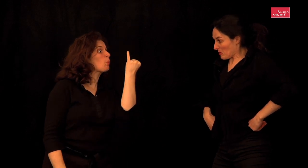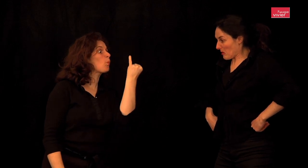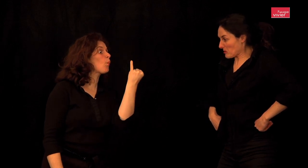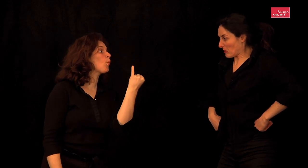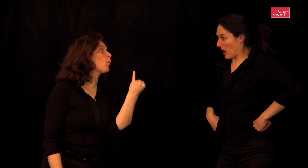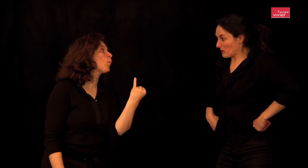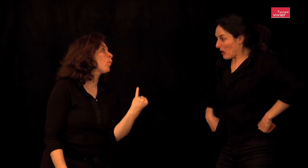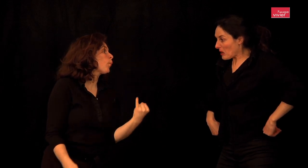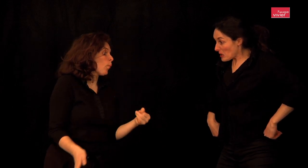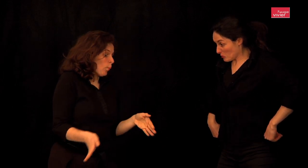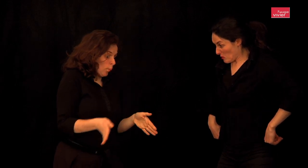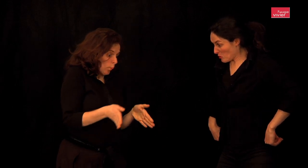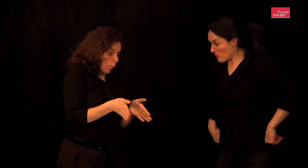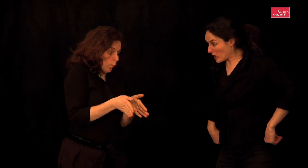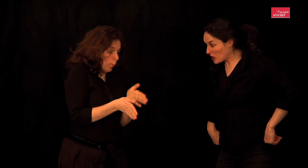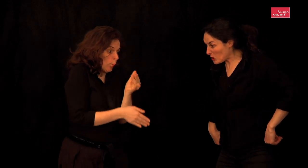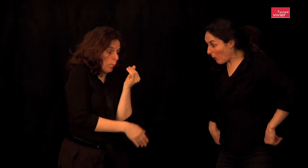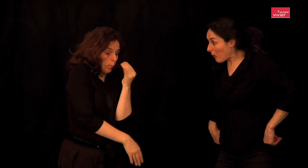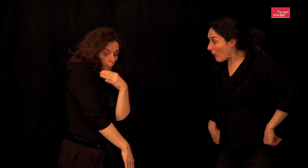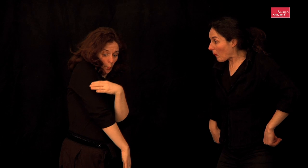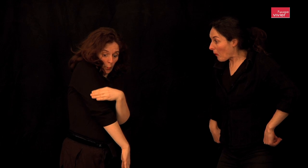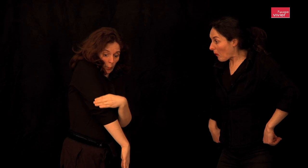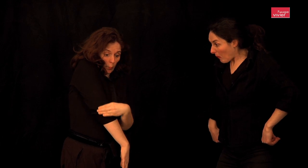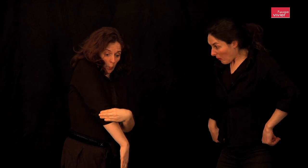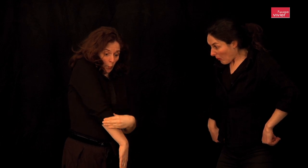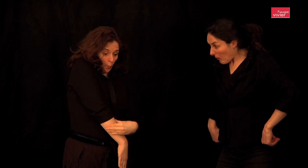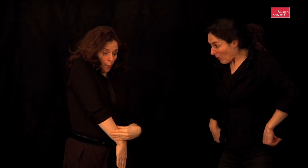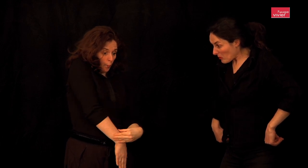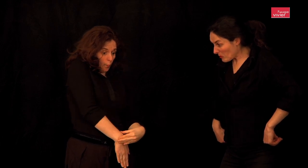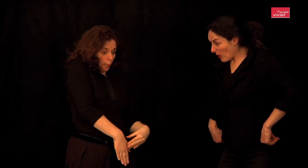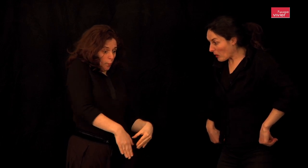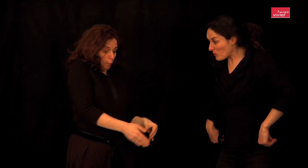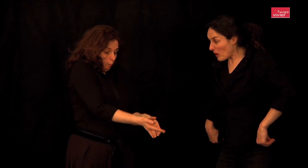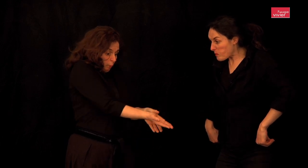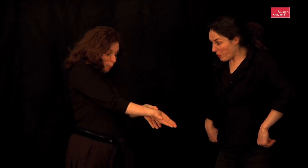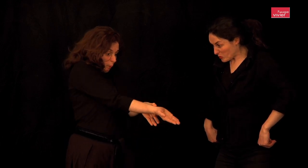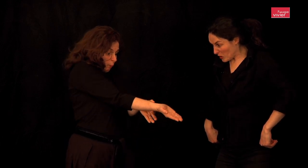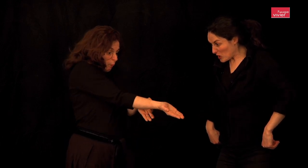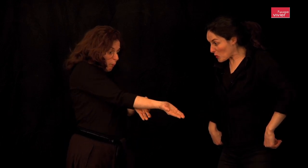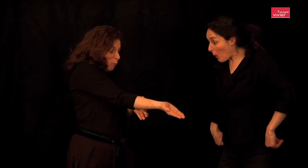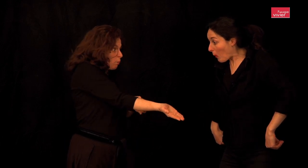Oui, je te regarde. Tu es tout maigrichon. Tu n'as que la peau sur les os.